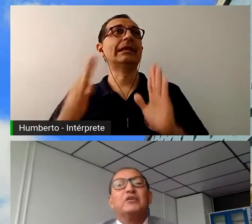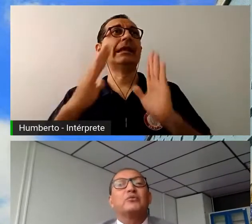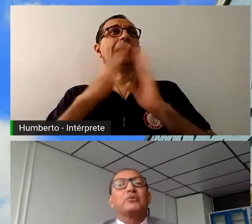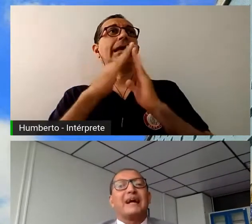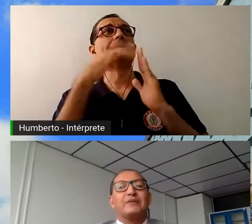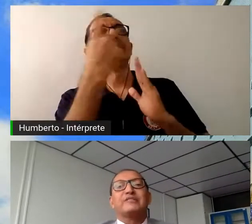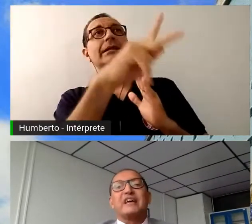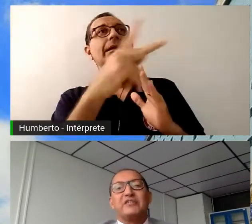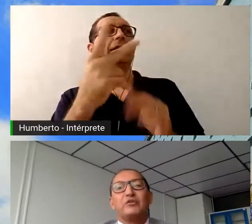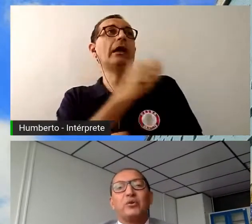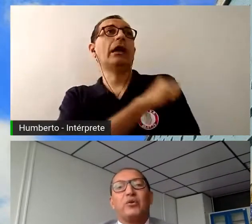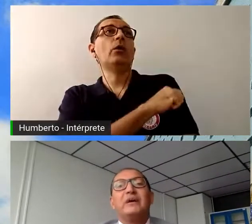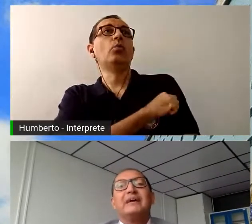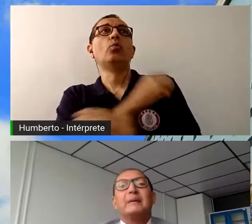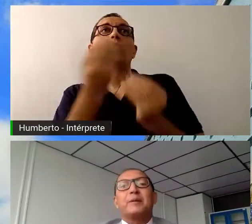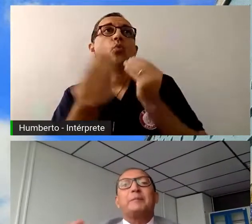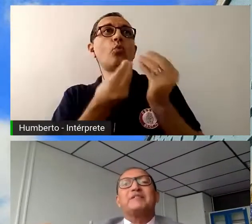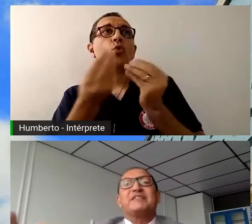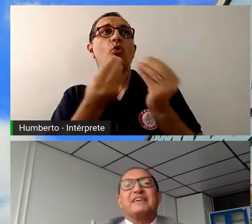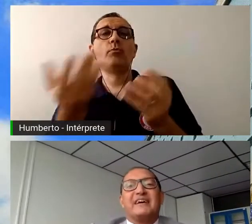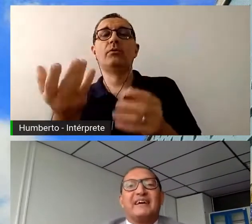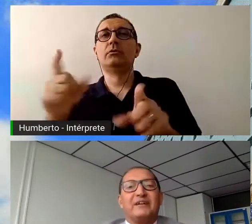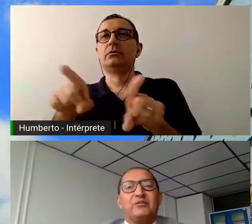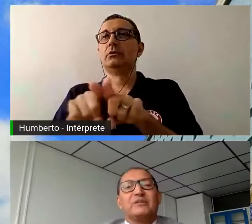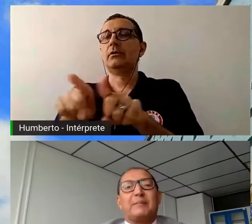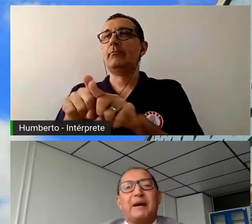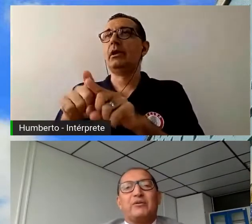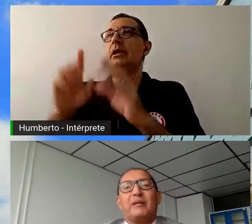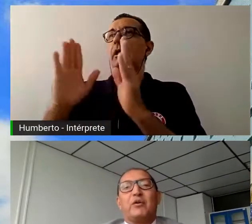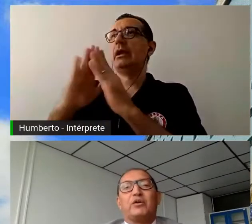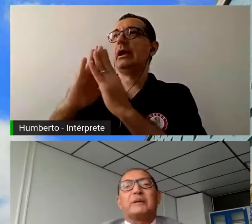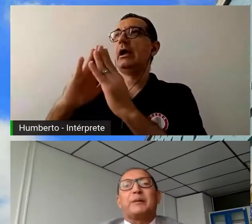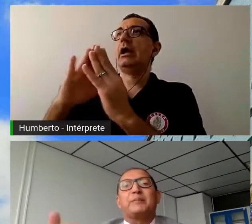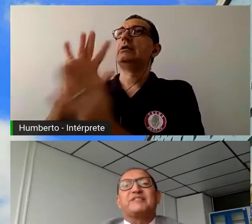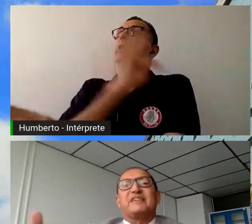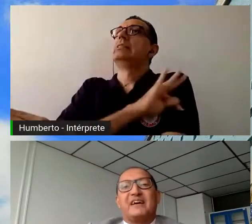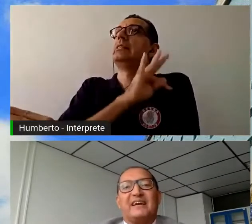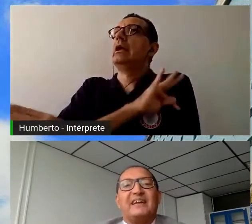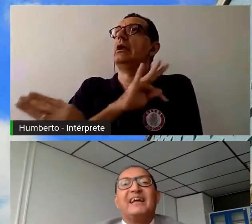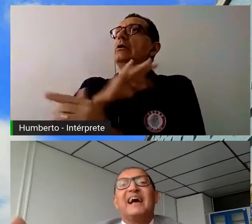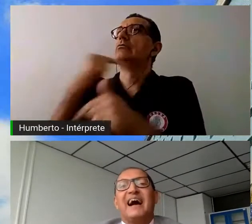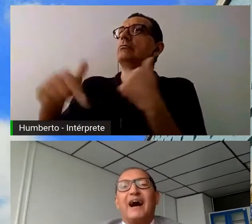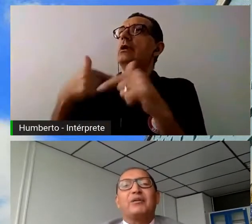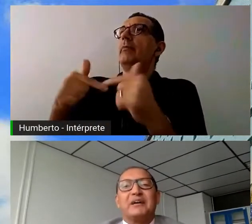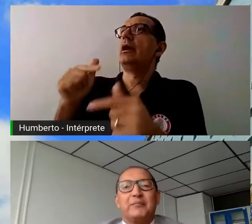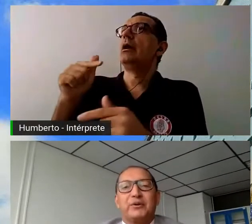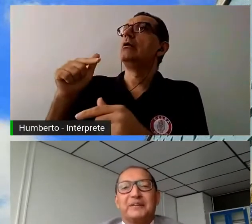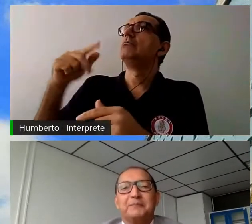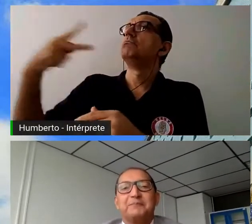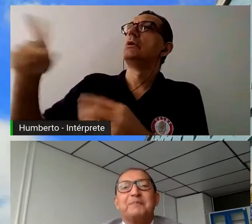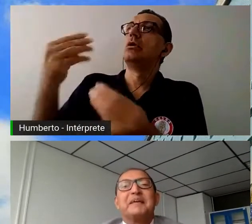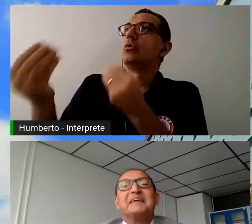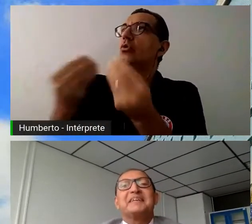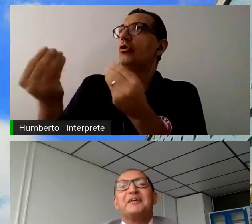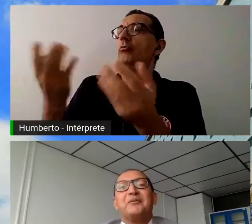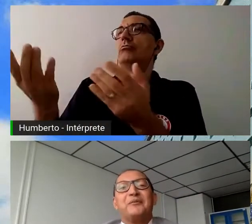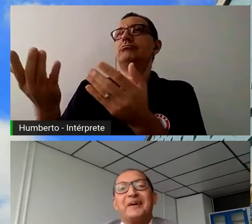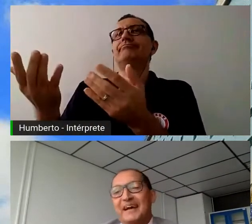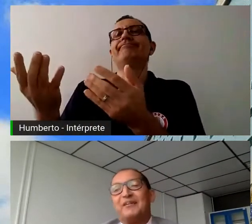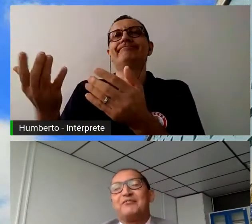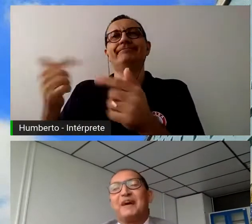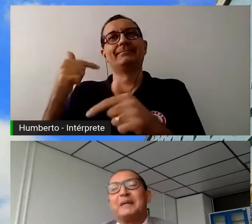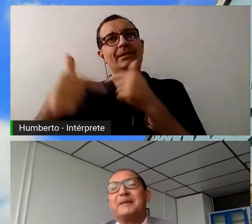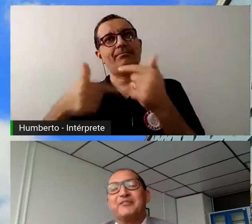estudante, do lar do servidor, que propicia a ele o trabalho remoto, que propicia a ele a aula remota.